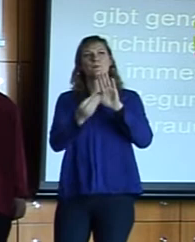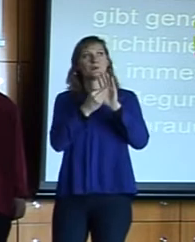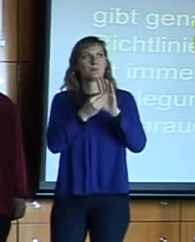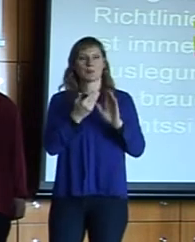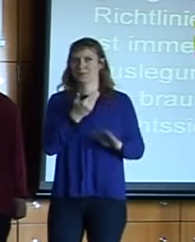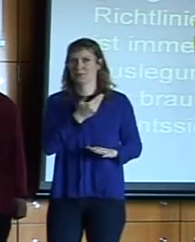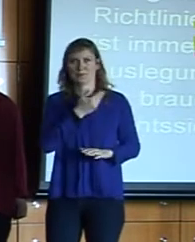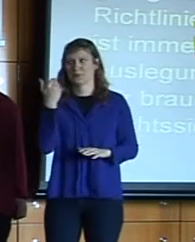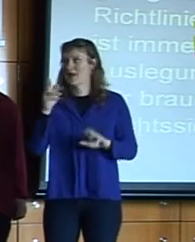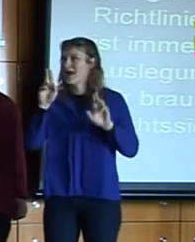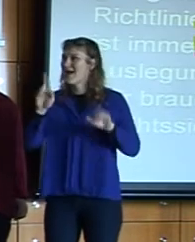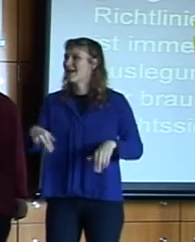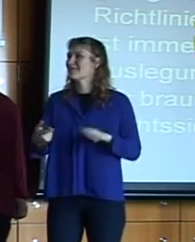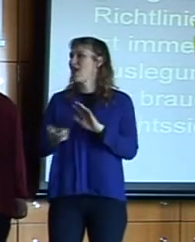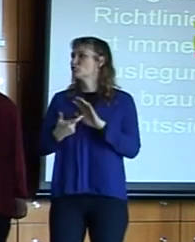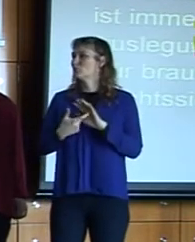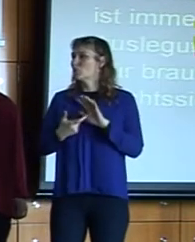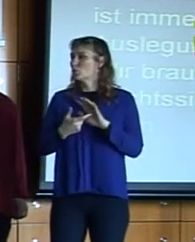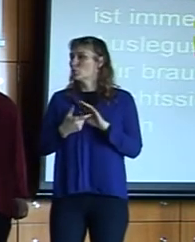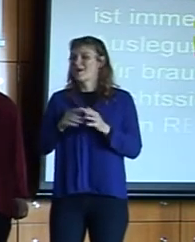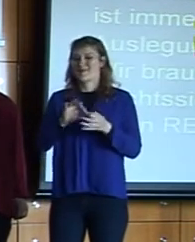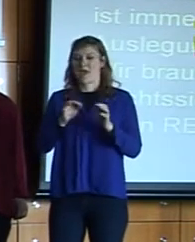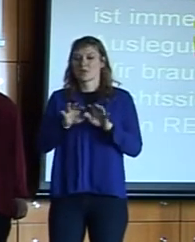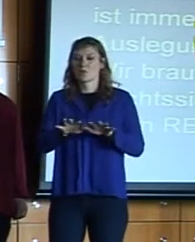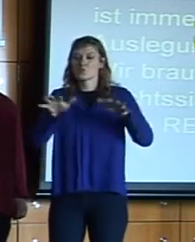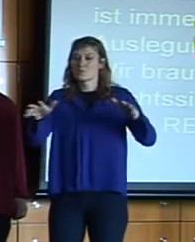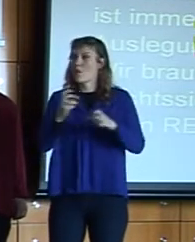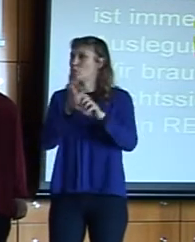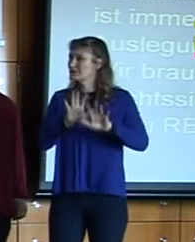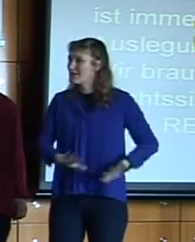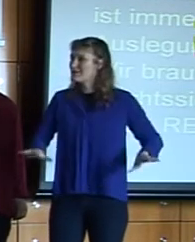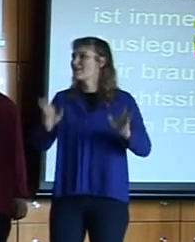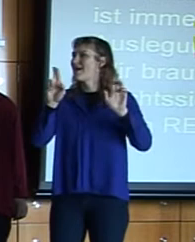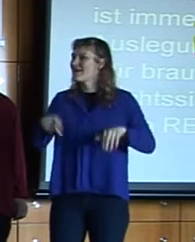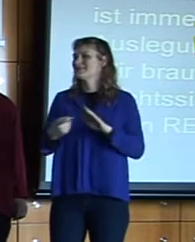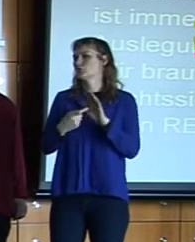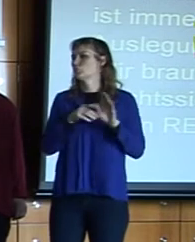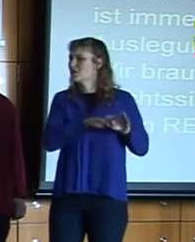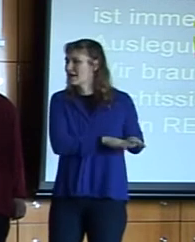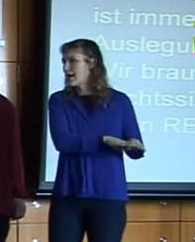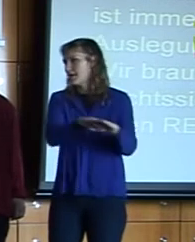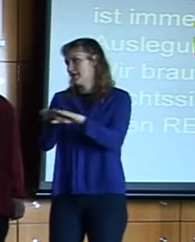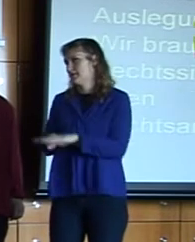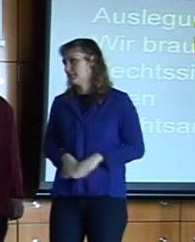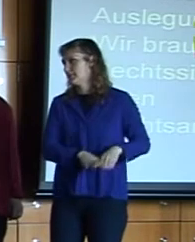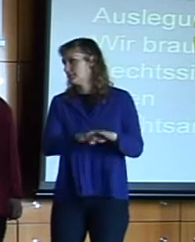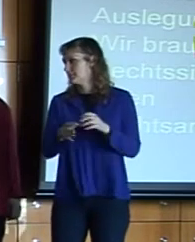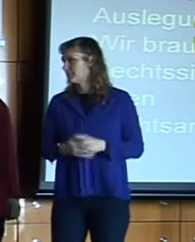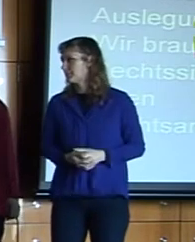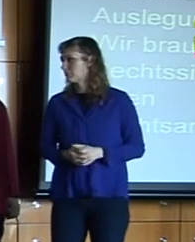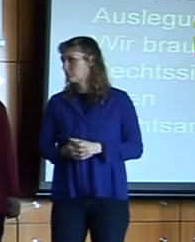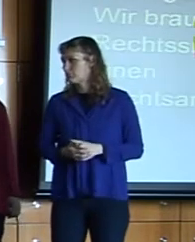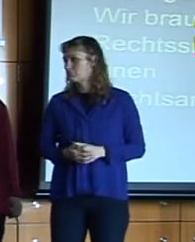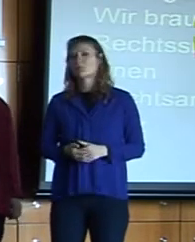nicht. Einen Rechtsanspruch über Kärnten hinaus in ganz Österreich für alle gleich. Ja, den man